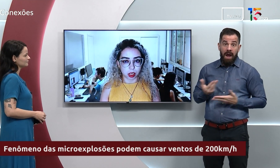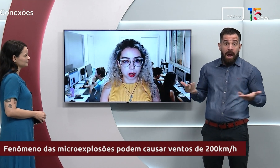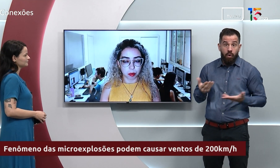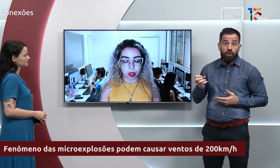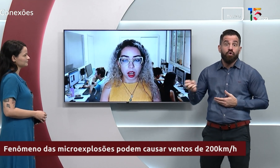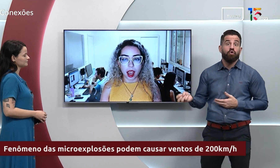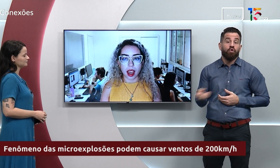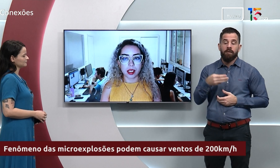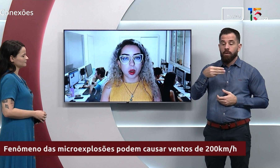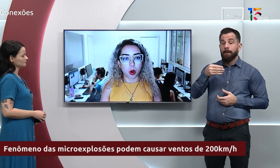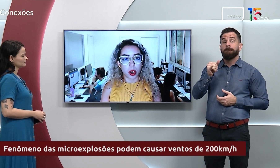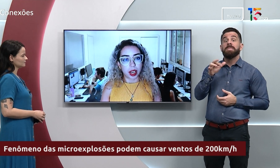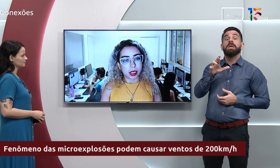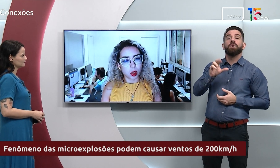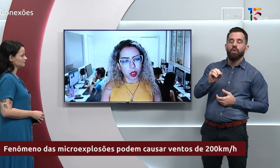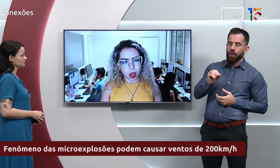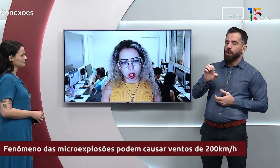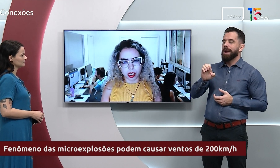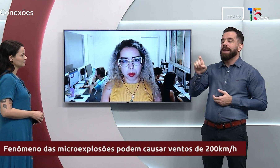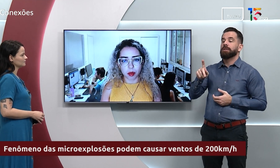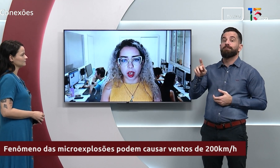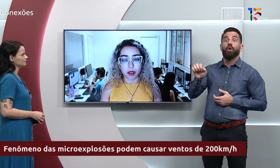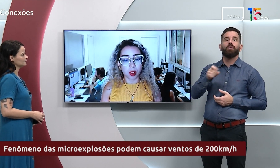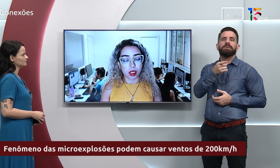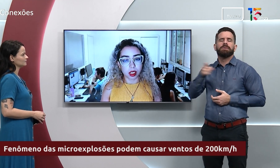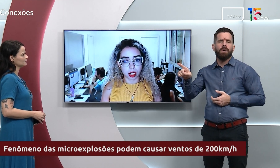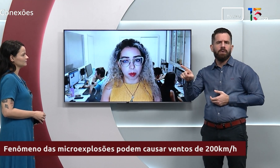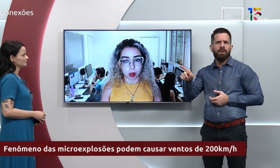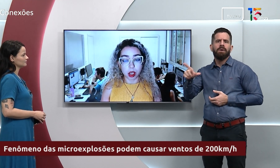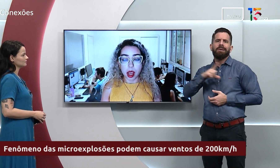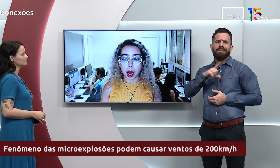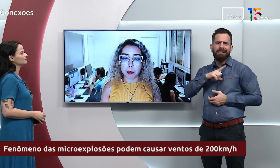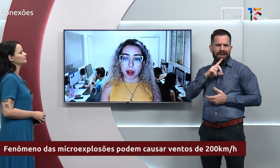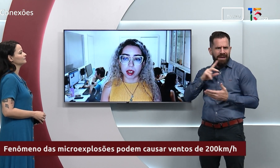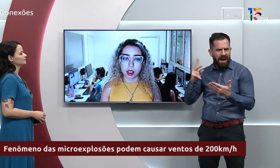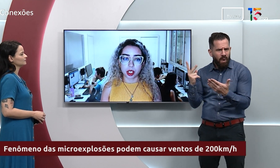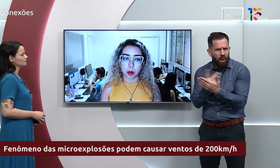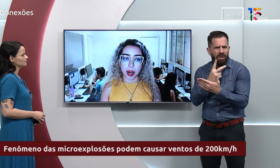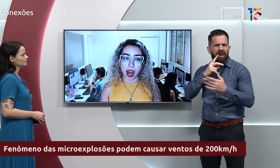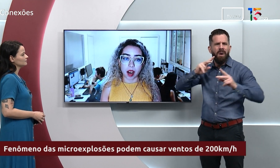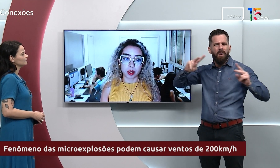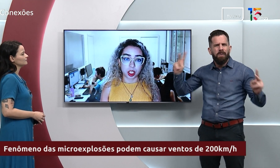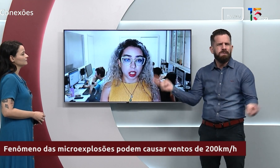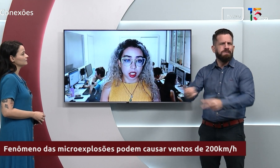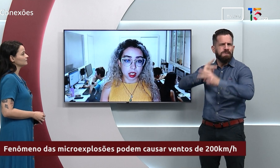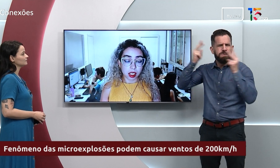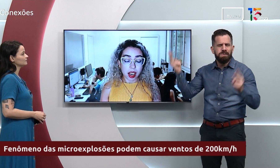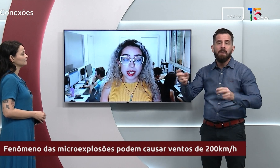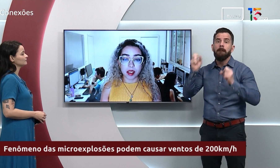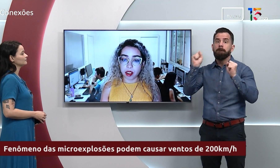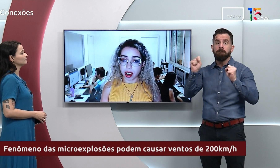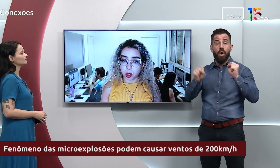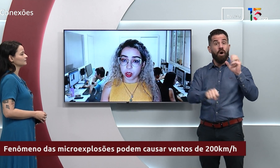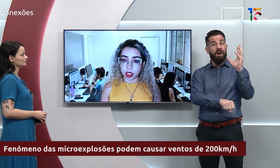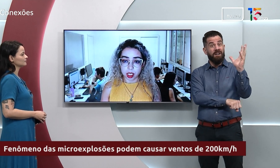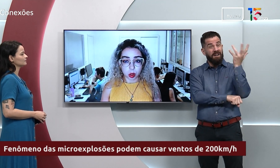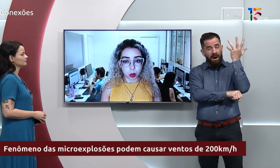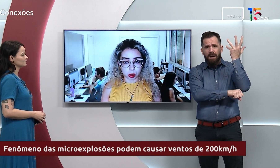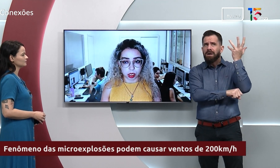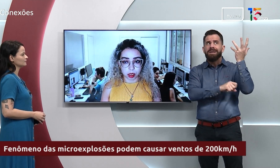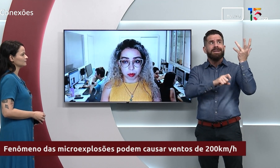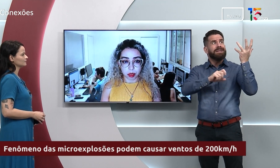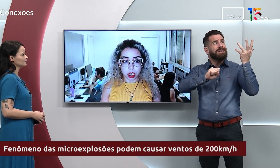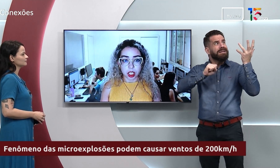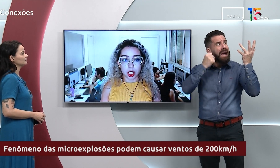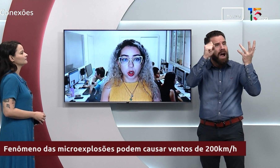microexplosões. Essa é uma ocorrência curiosa que provoca ventos extremos, capazes de derrubar árvores gigantes, sem falar no dano a